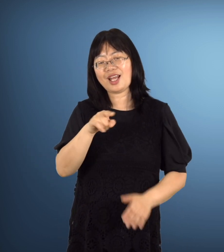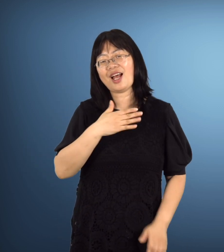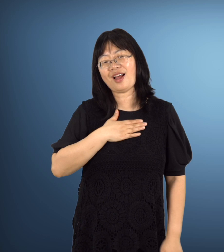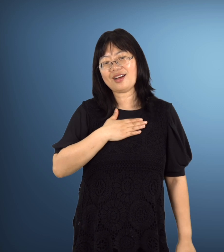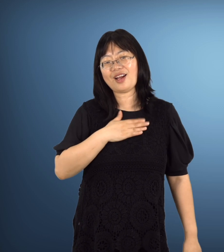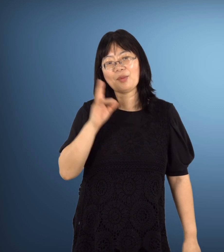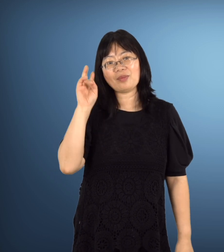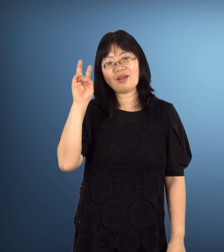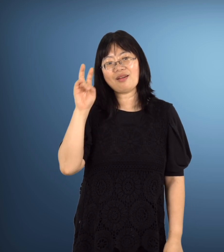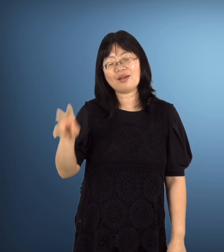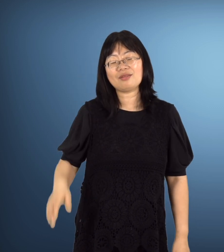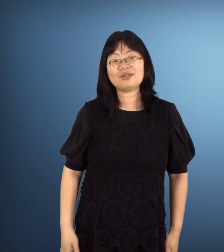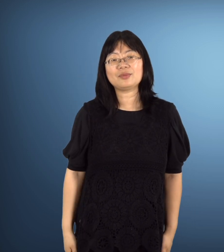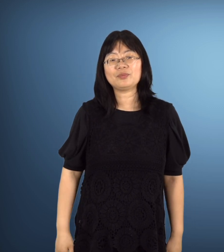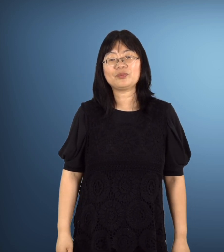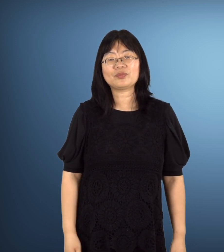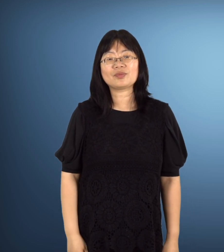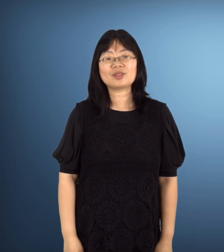아는 건데